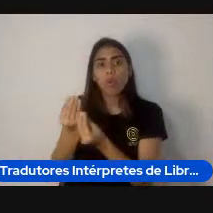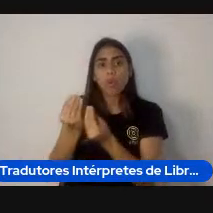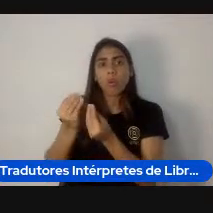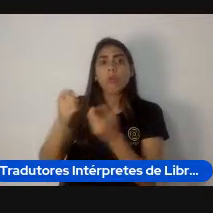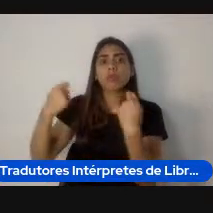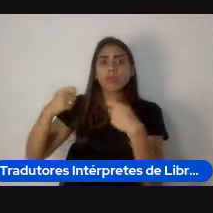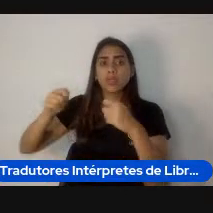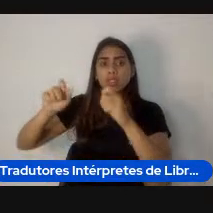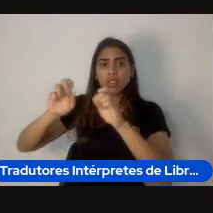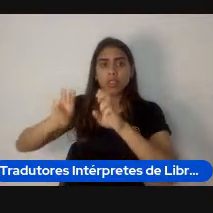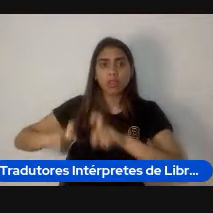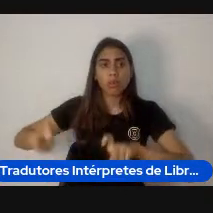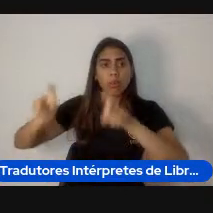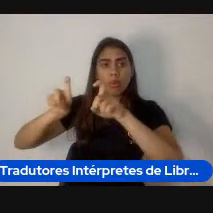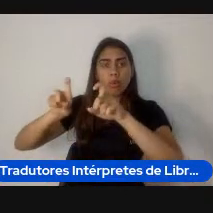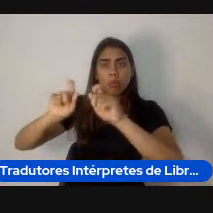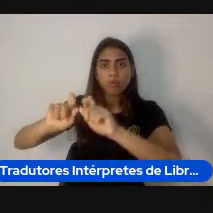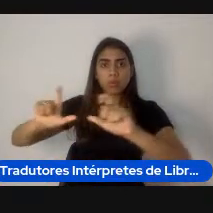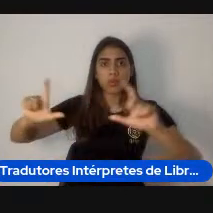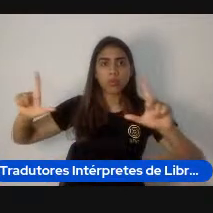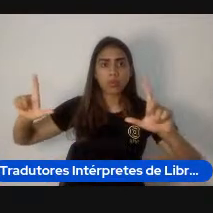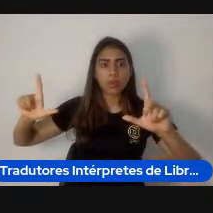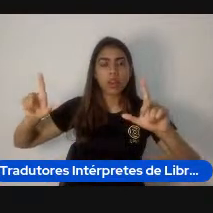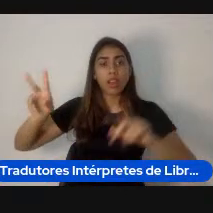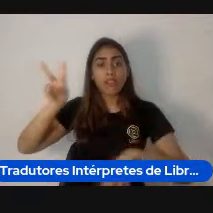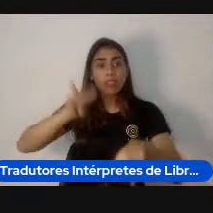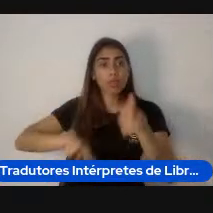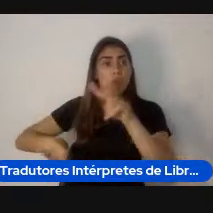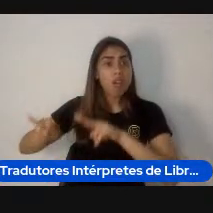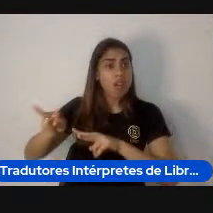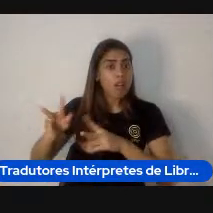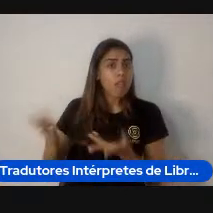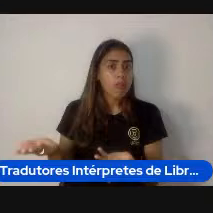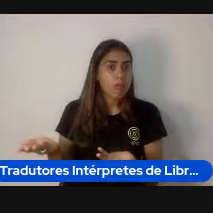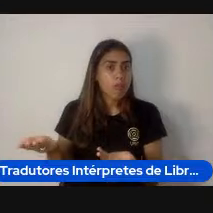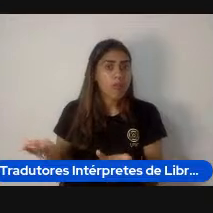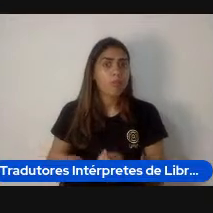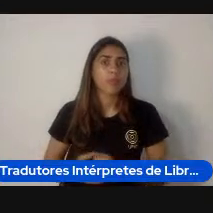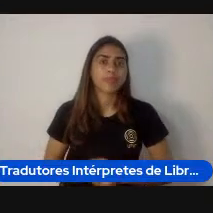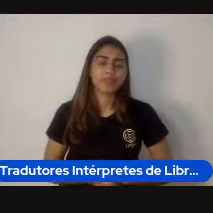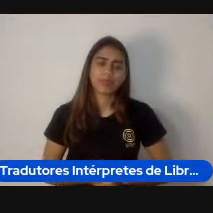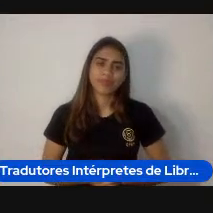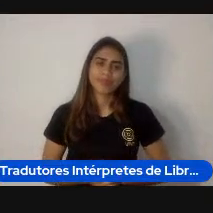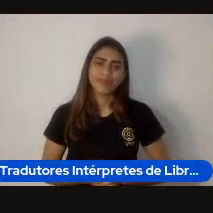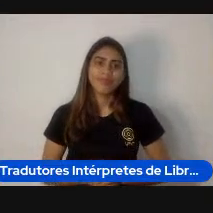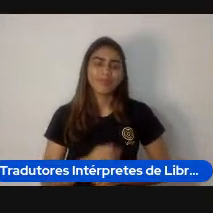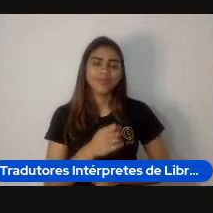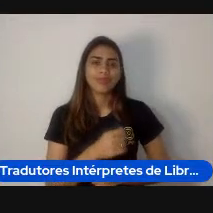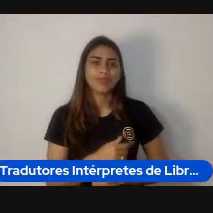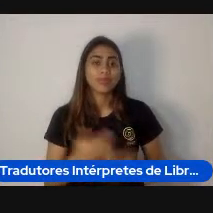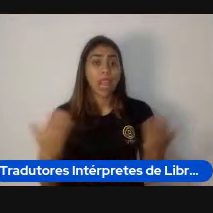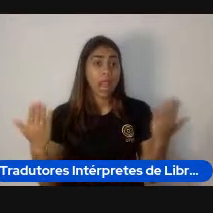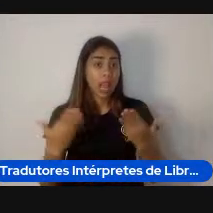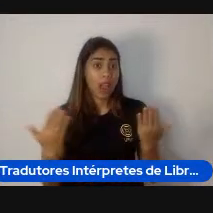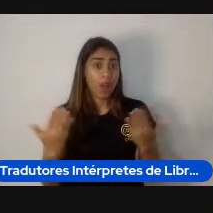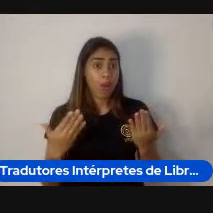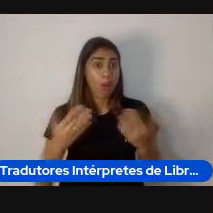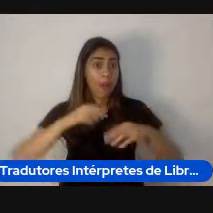Agora, né, vamos estudar o alfabeto. Vocês querem aprender o alfabeto? Querem? Libras? Olha a letra C. Todo mundo fazendo a letra